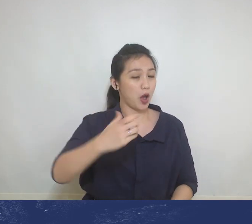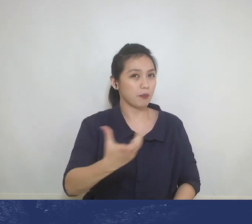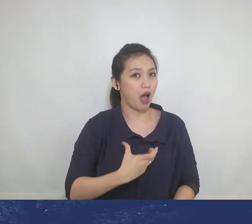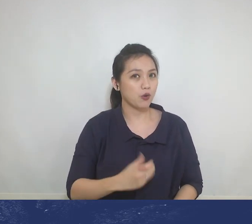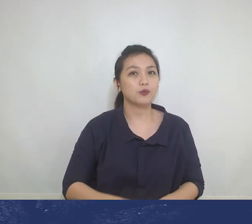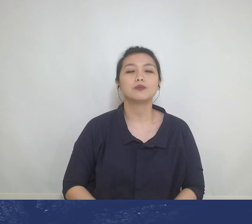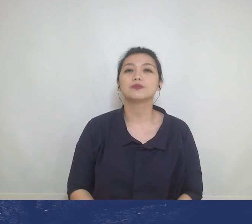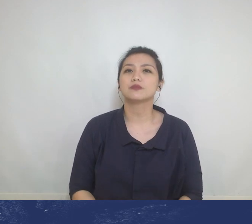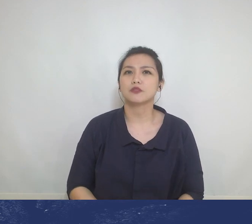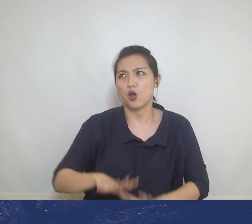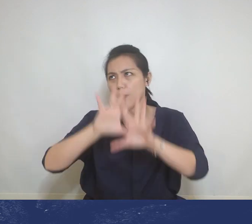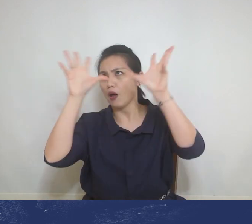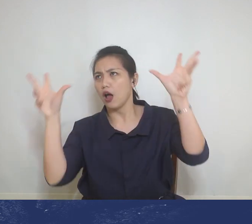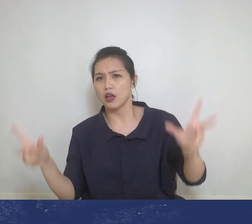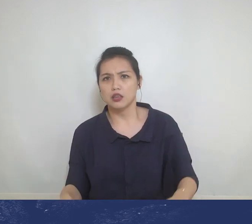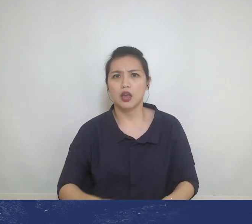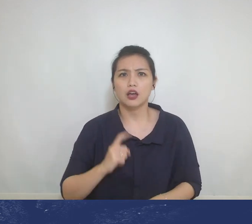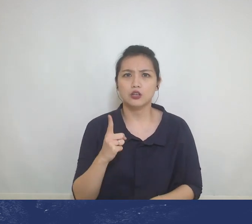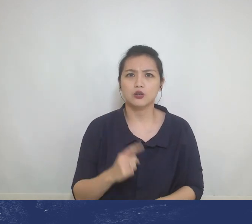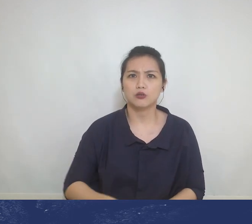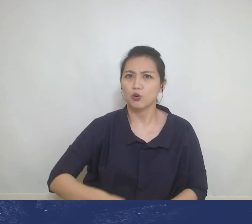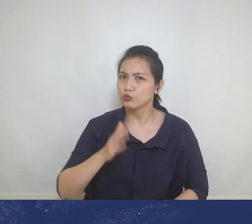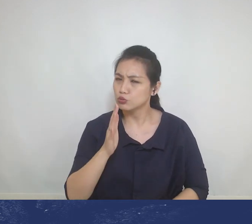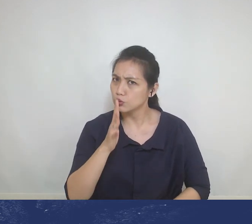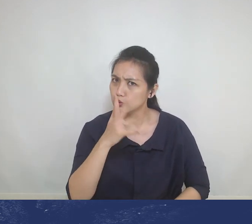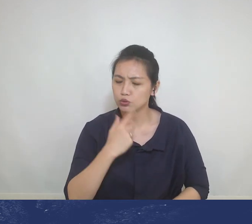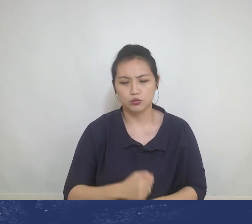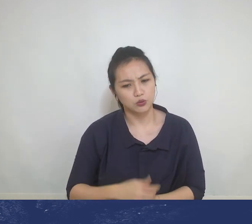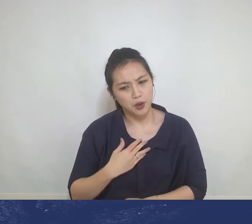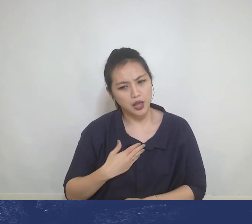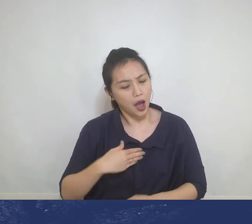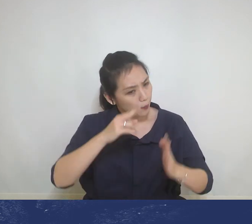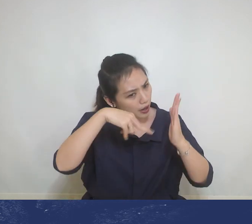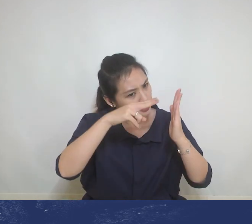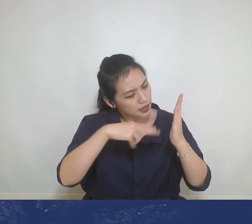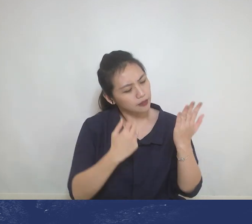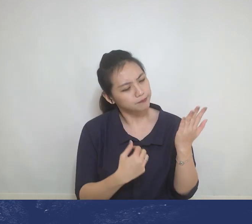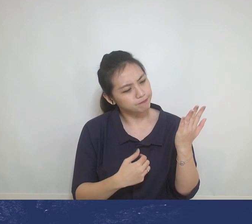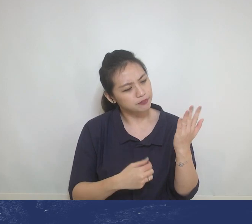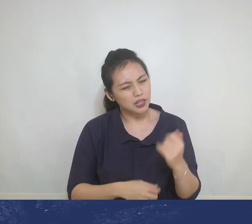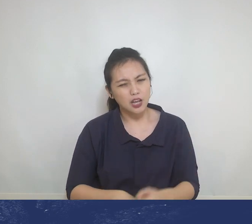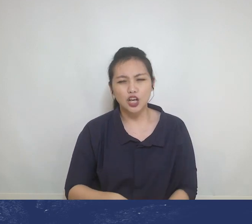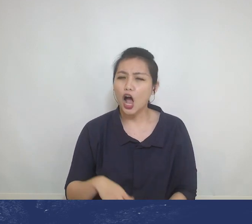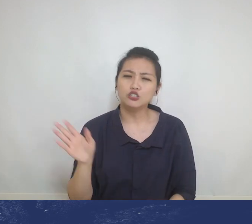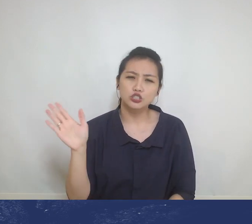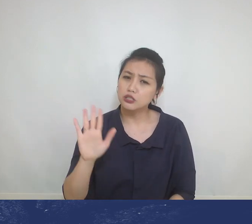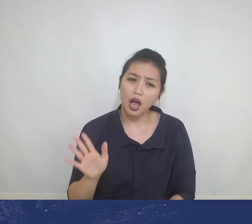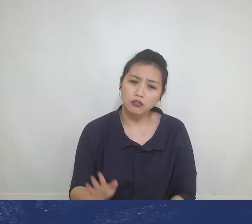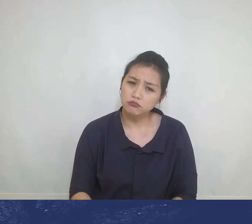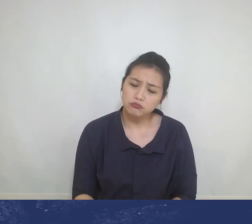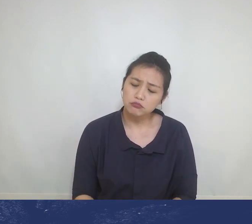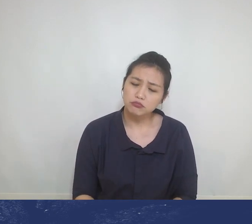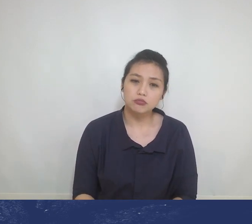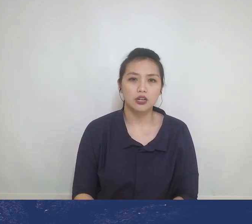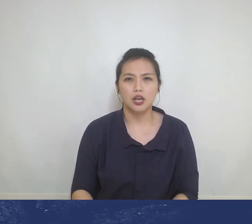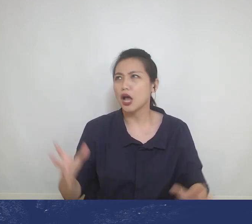mau memberkati, tapi akhirnya kayak banyak hal dalam kehidupannya itu benar-benar kalau kita baca ini, saya melihat kisahnya Yakub ini benar-benar kasihan gitu.